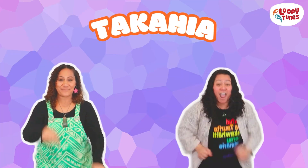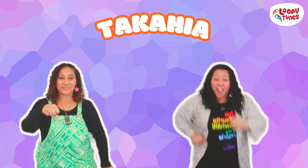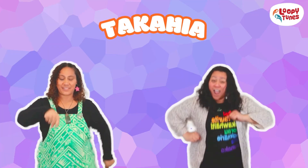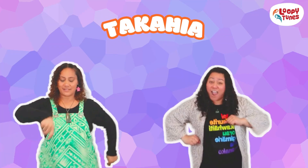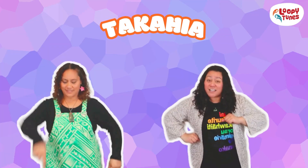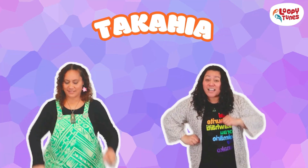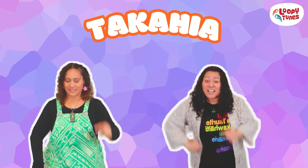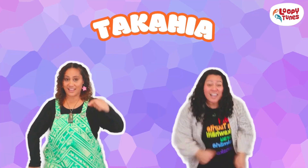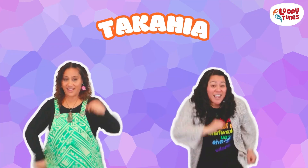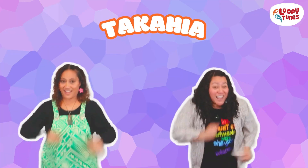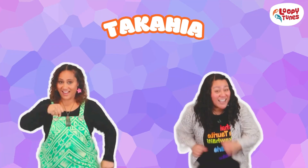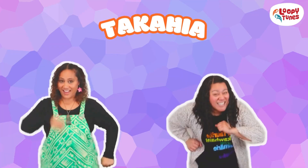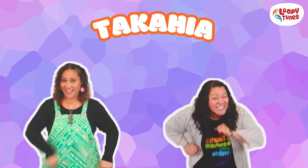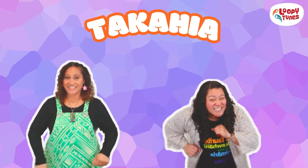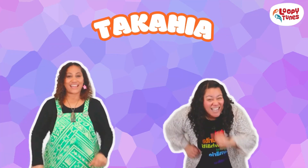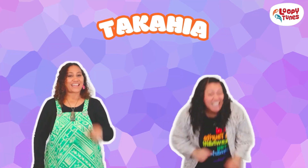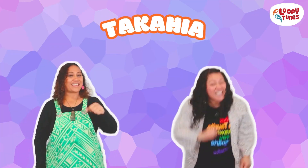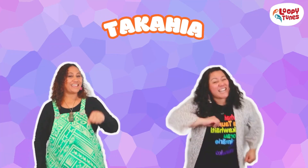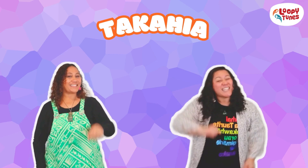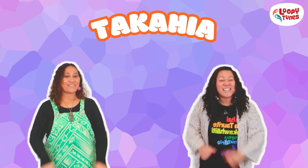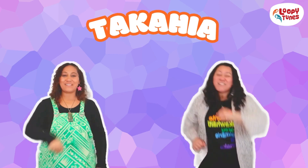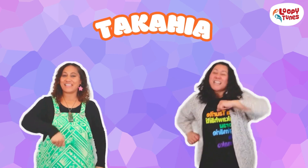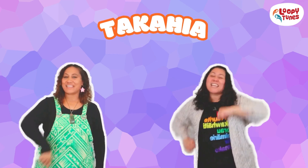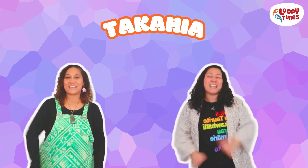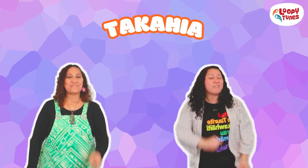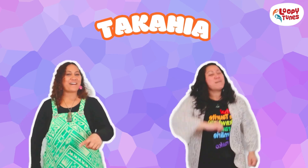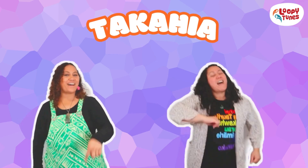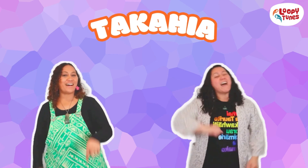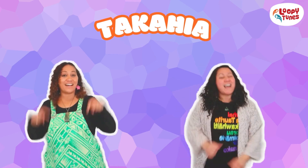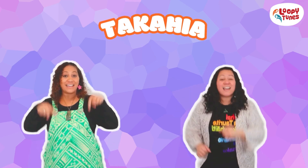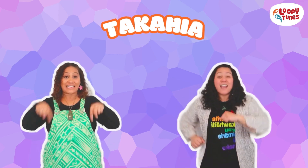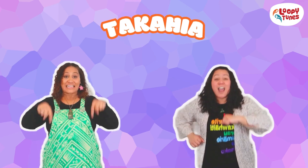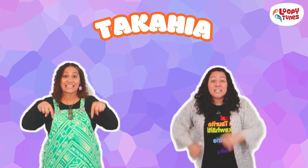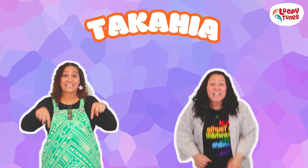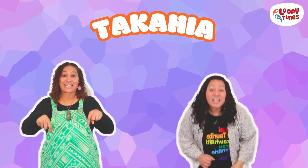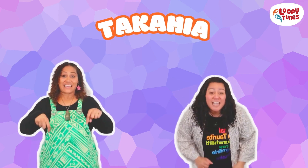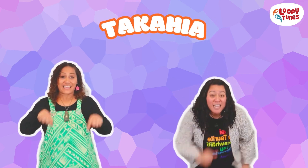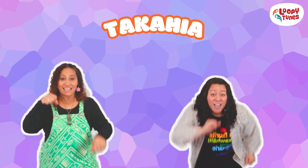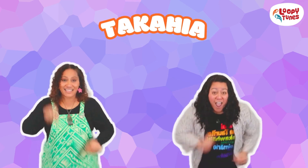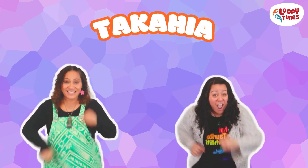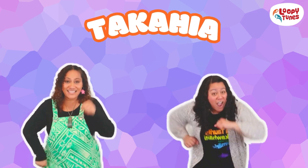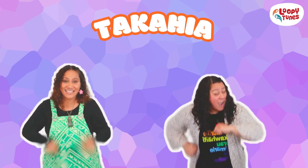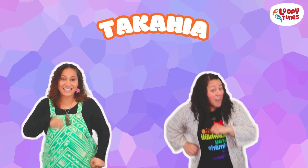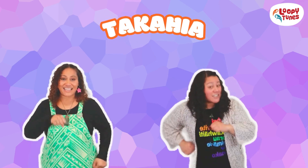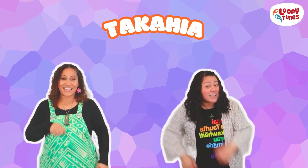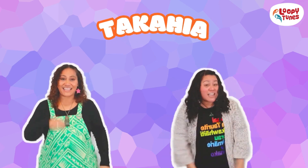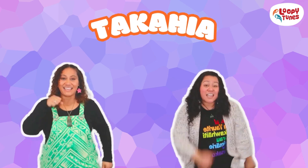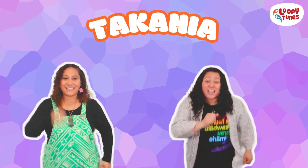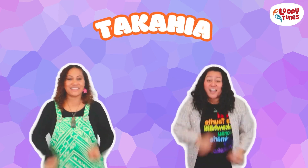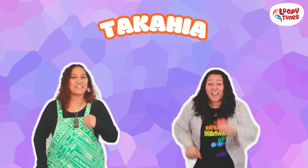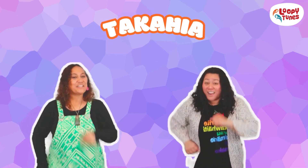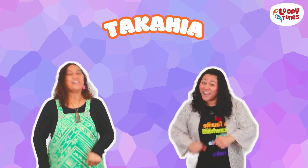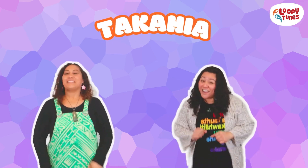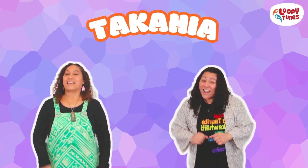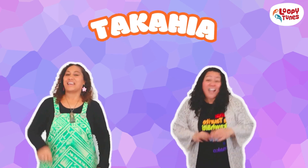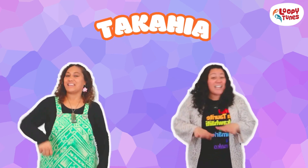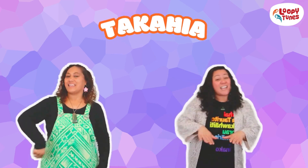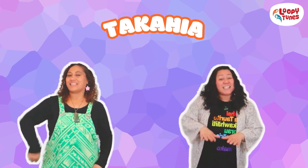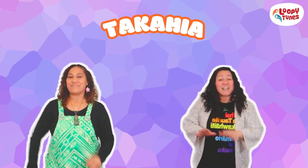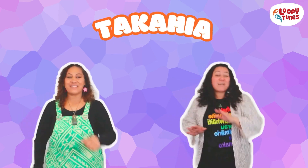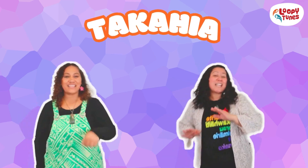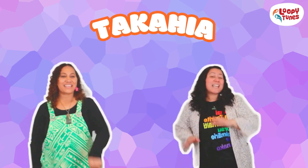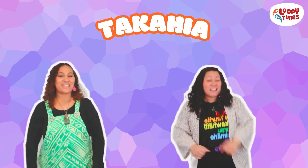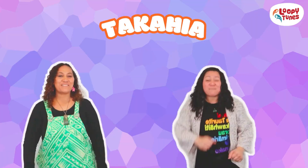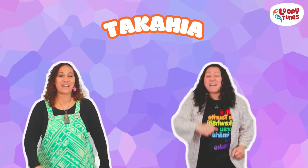Takahia, takahia, takahia tamariki ma. Takahia, takahia,